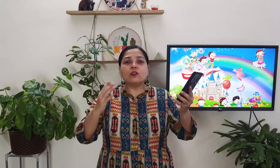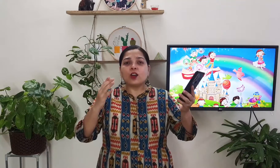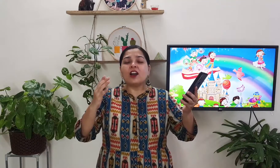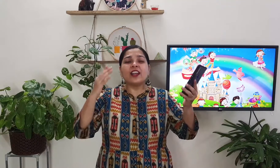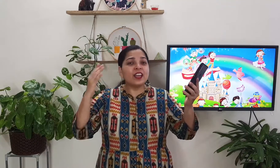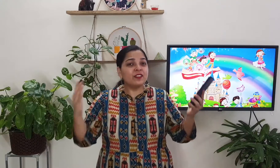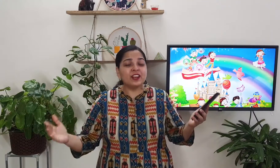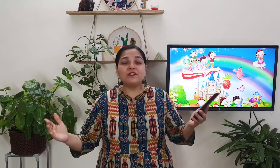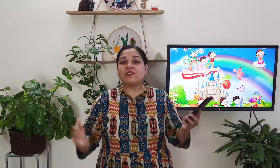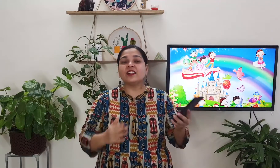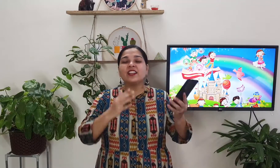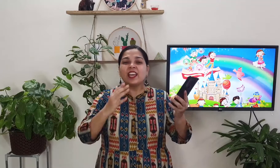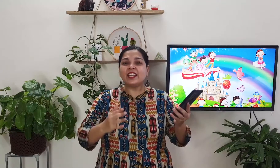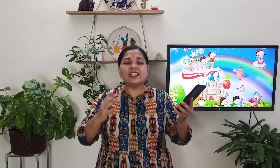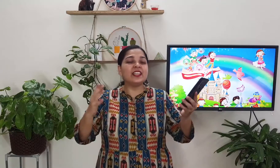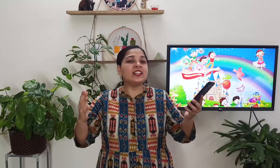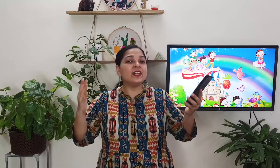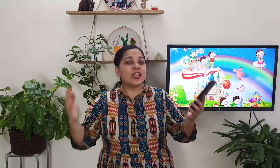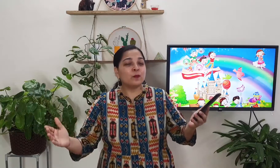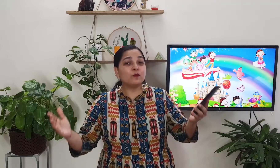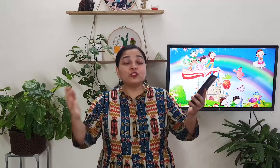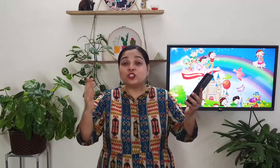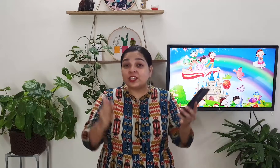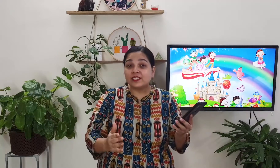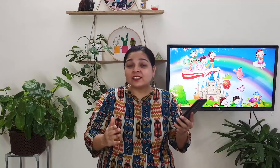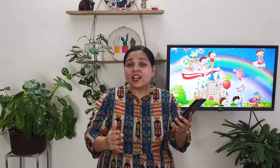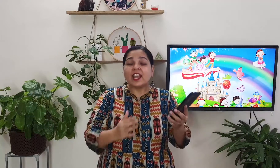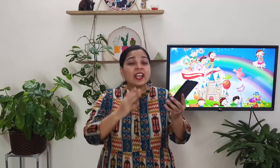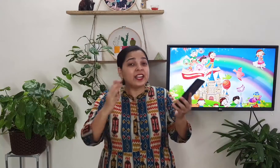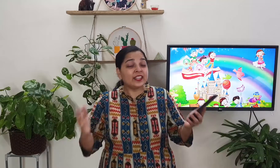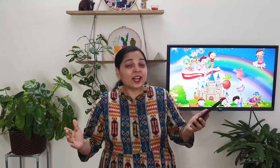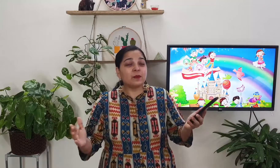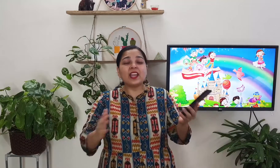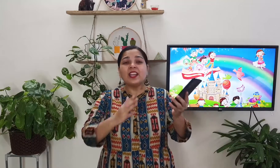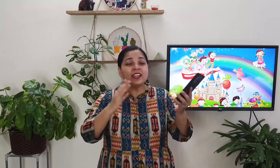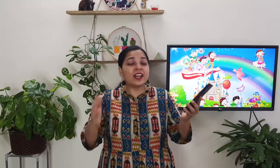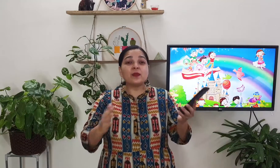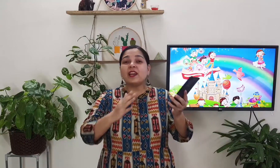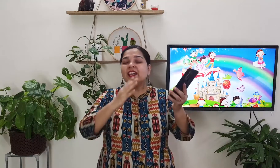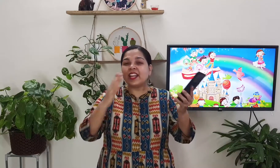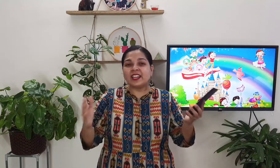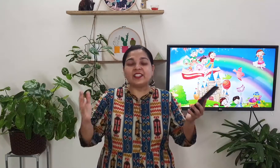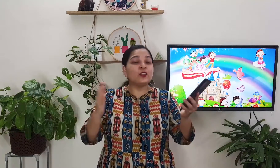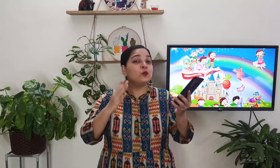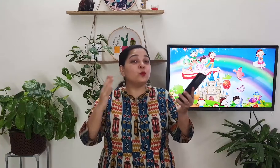கொடுத்திருக்கிறார். ஒன்றும் எழுதாத செக், பிளாங்க் செக். நாம் எதை வேண்டுமானாலும் எந்த நேரத்திலும் தேவனிடம்